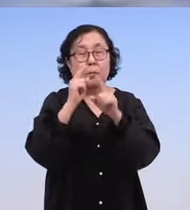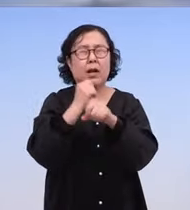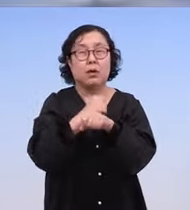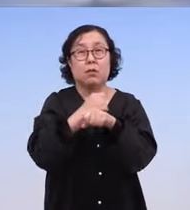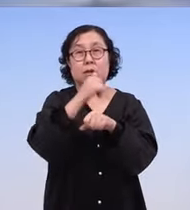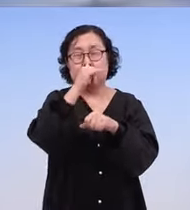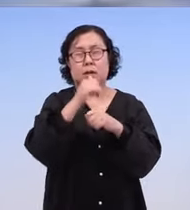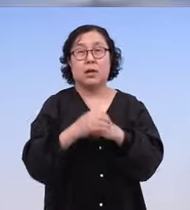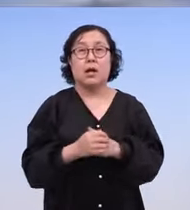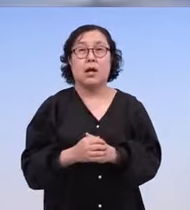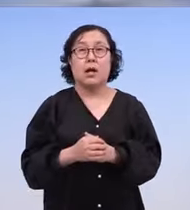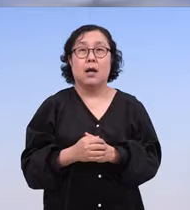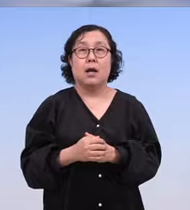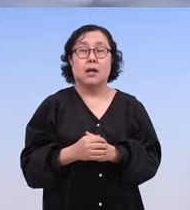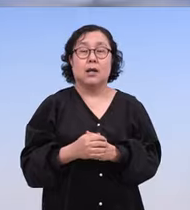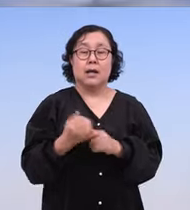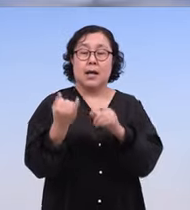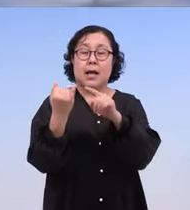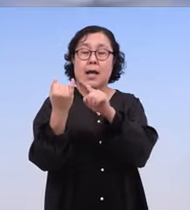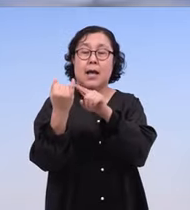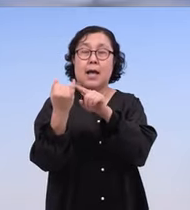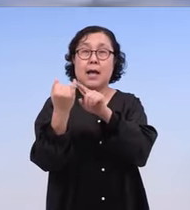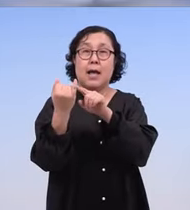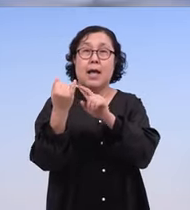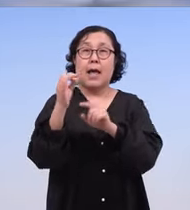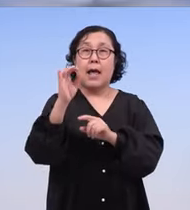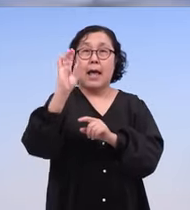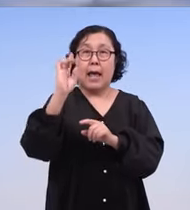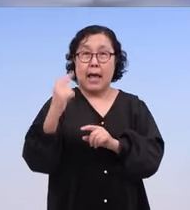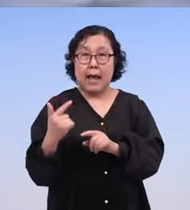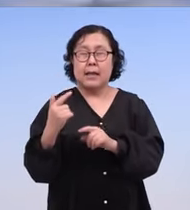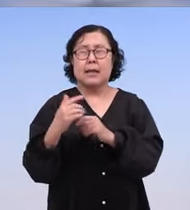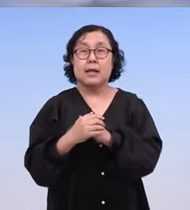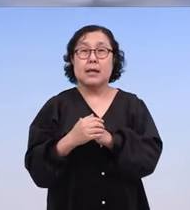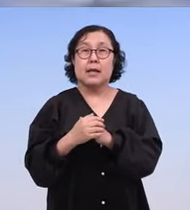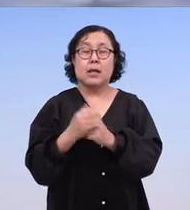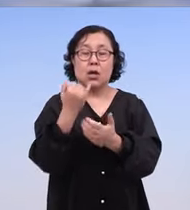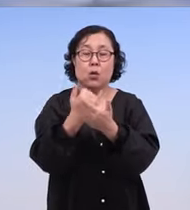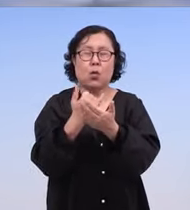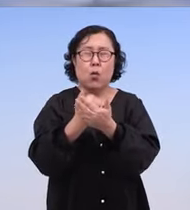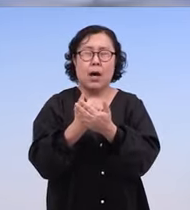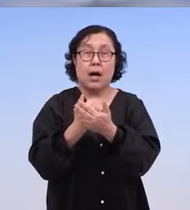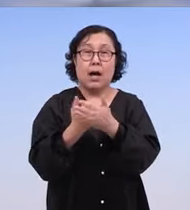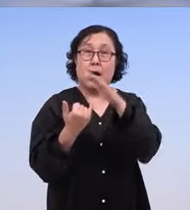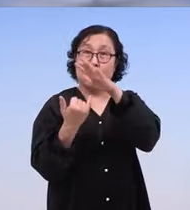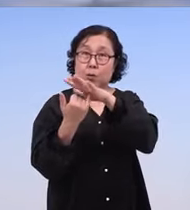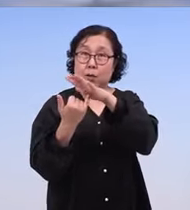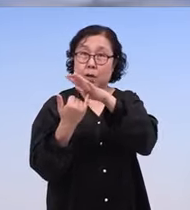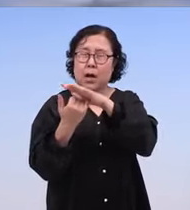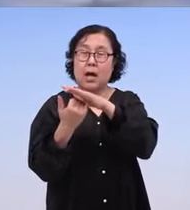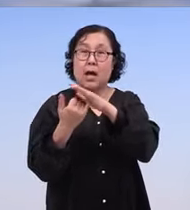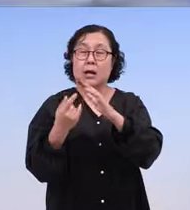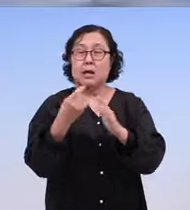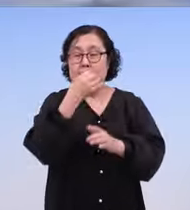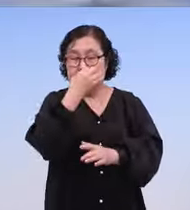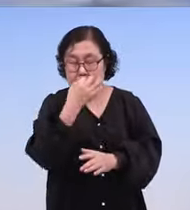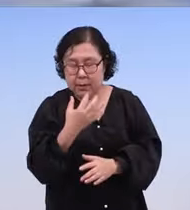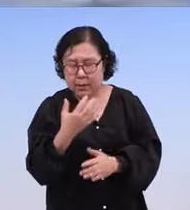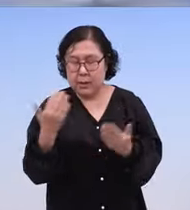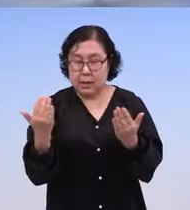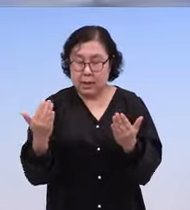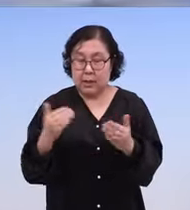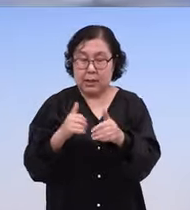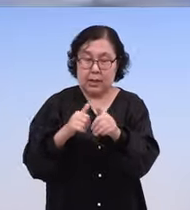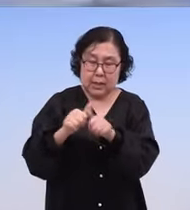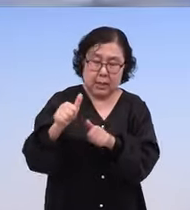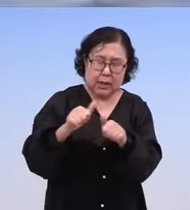가능할까요? 빨강머리 앤이라는 그 어린 11살짜리 고아 소녀가 너무너무 힘든 그 난관을 어떻게